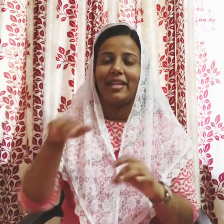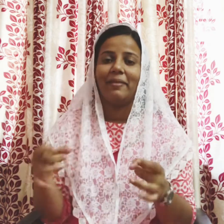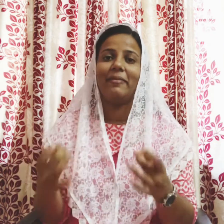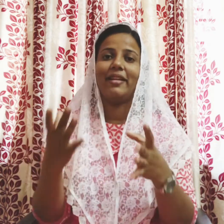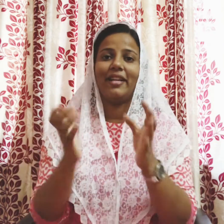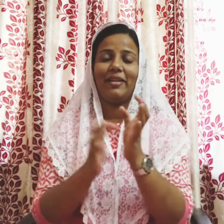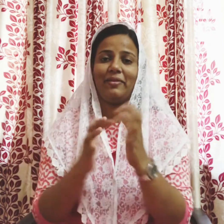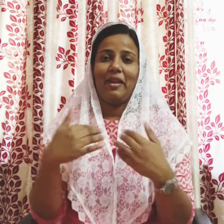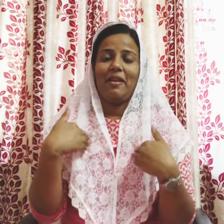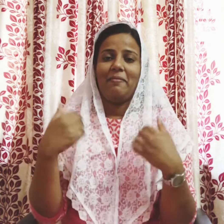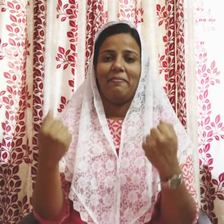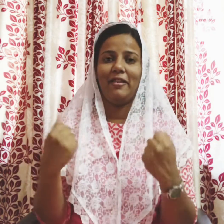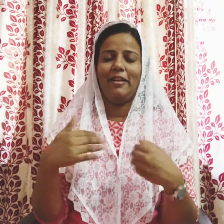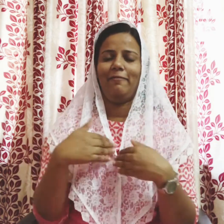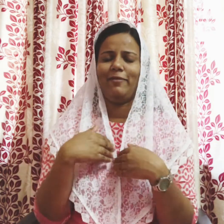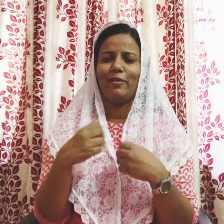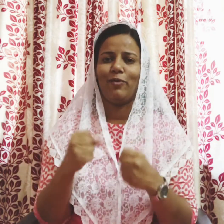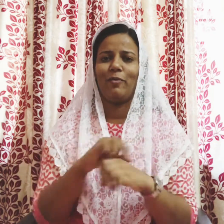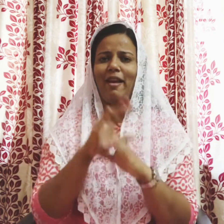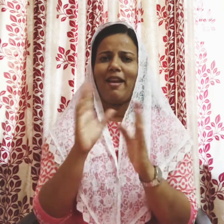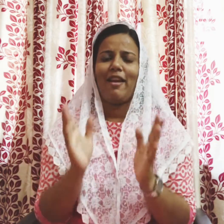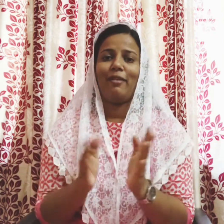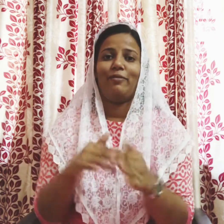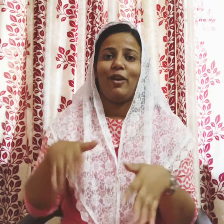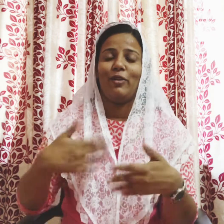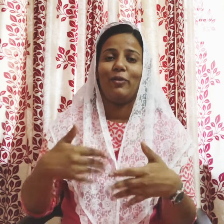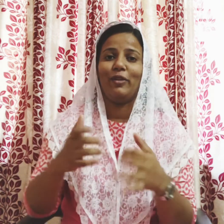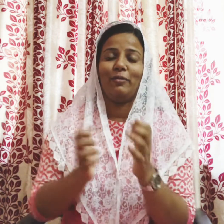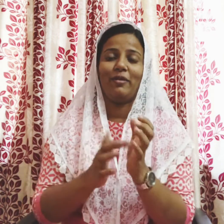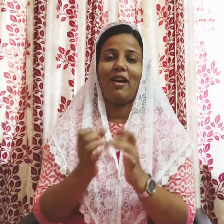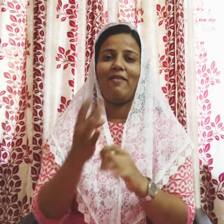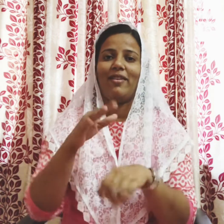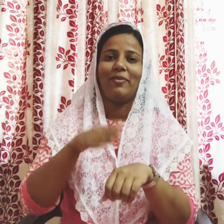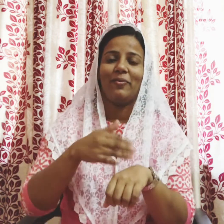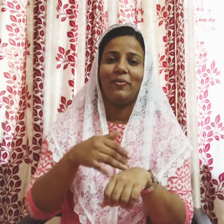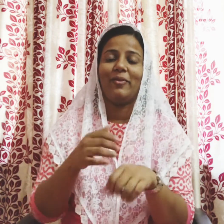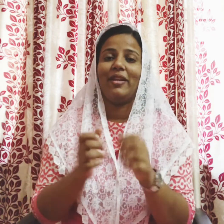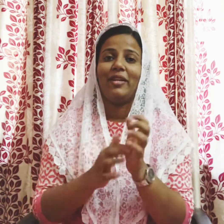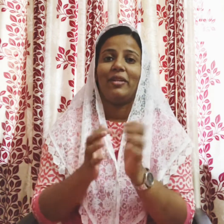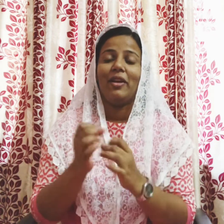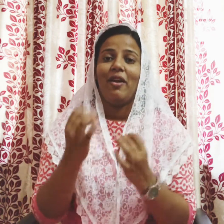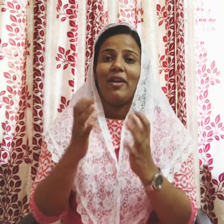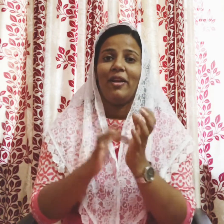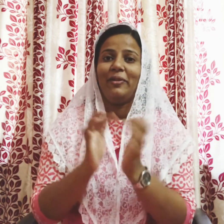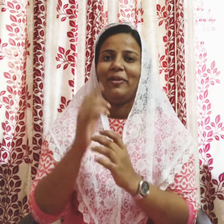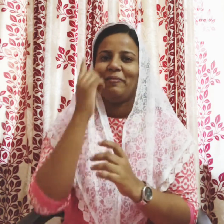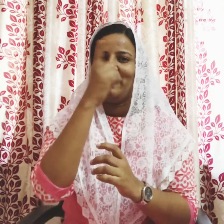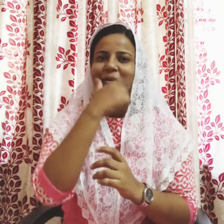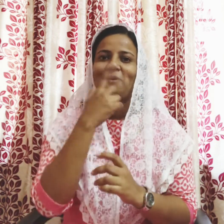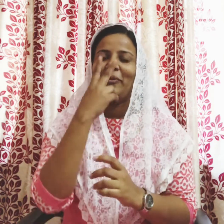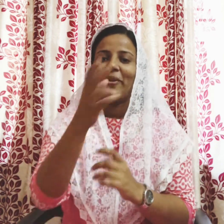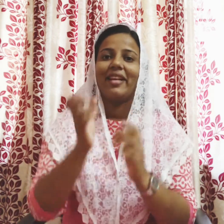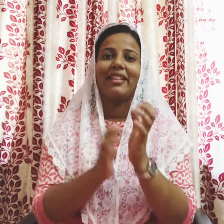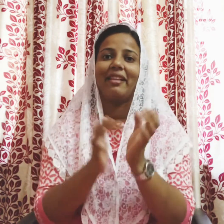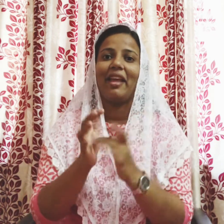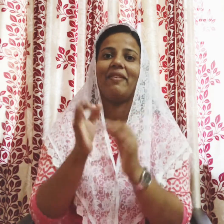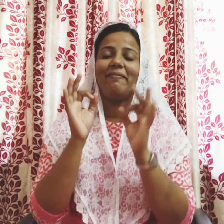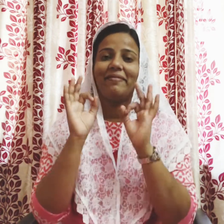ഈ പ്രഭാതത്തിൽ ആരോഗ്യത്തോടെ, സൗഖ്യത്തോടെ, സന്തോഷത്തോടെ ഉണർന്ന് കർത്താവിൻ്റെ പൊന്മുഖത്തേക്ക് നോക്കി യഹോവ നല്ലവനല്ലോ, അങ്ങയുടെ